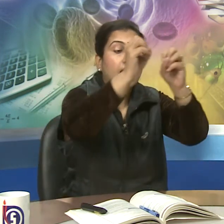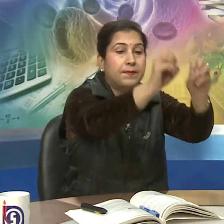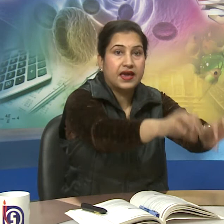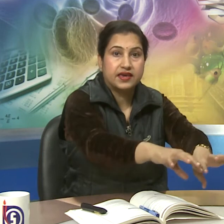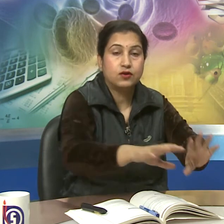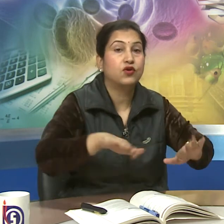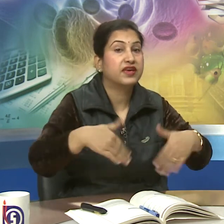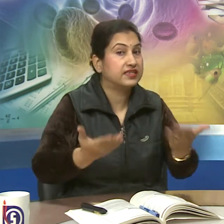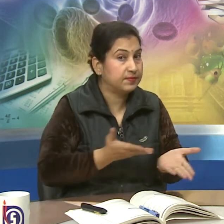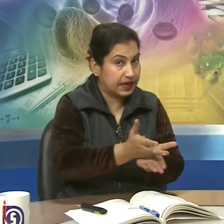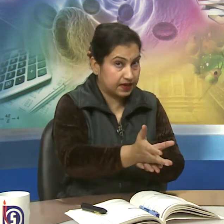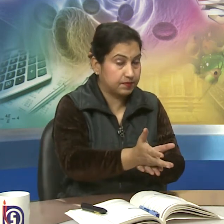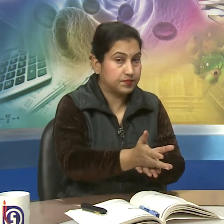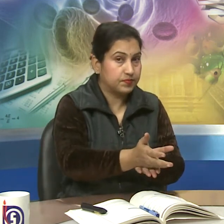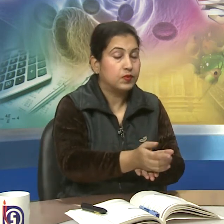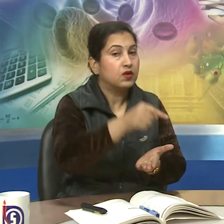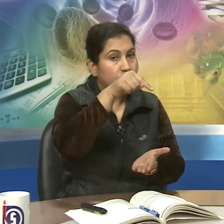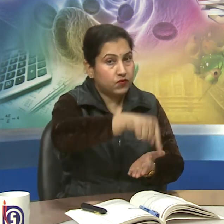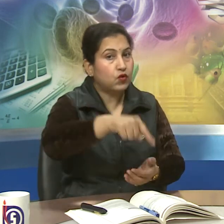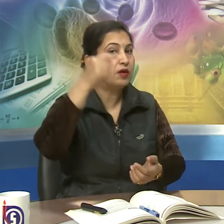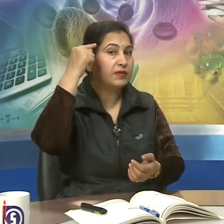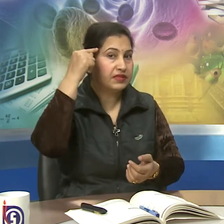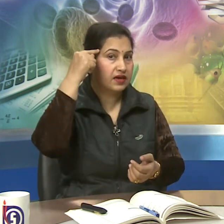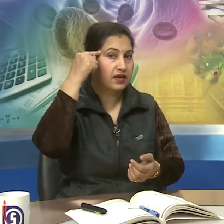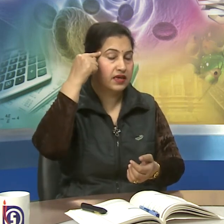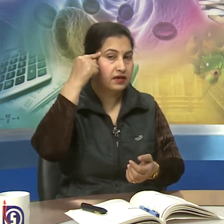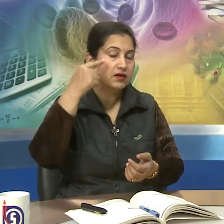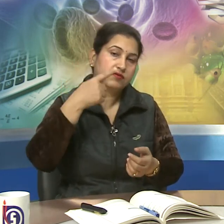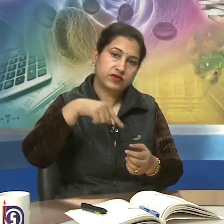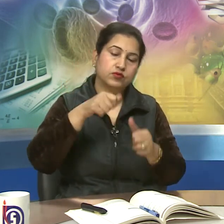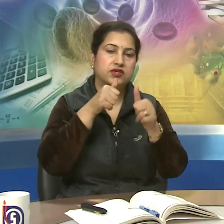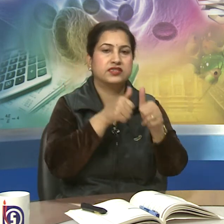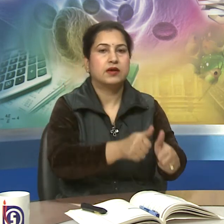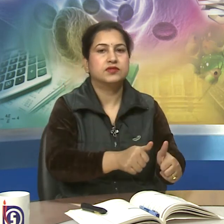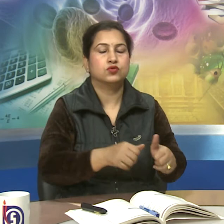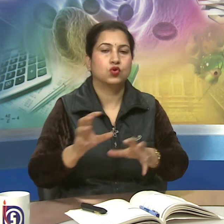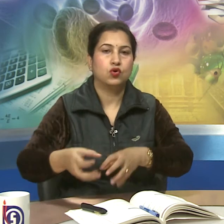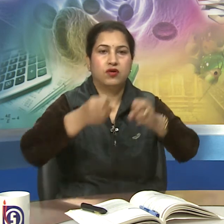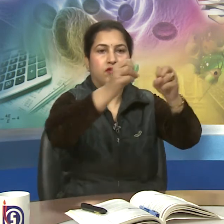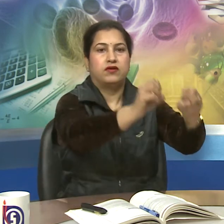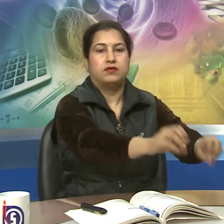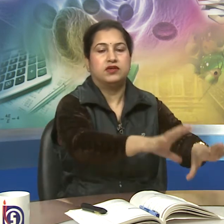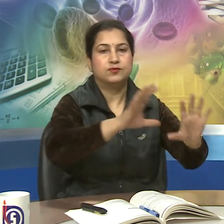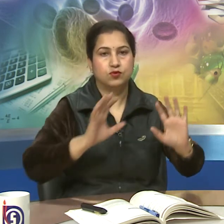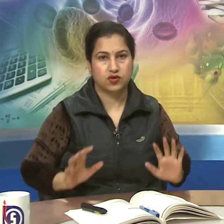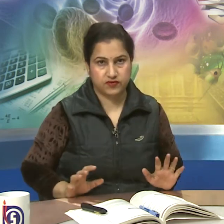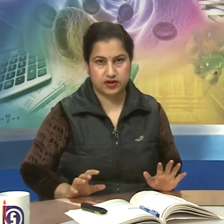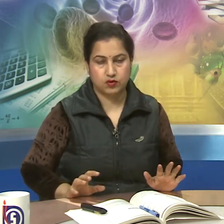और कैसे वह हमें पता करके फिर उसके साथ को डिस्पोज्ड आफ करना